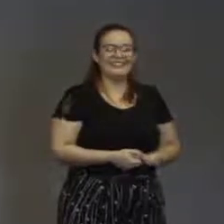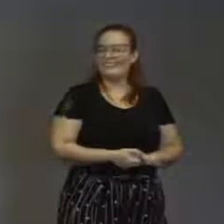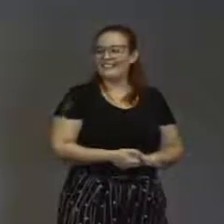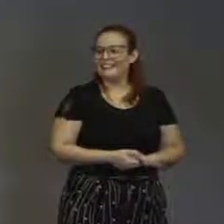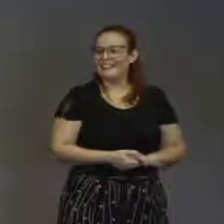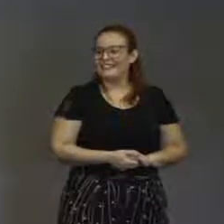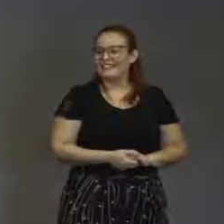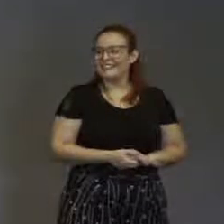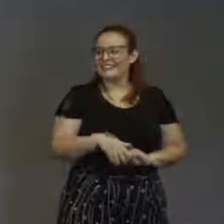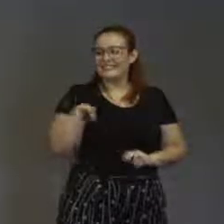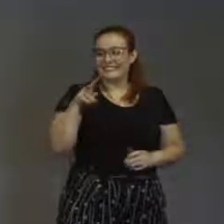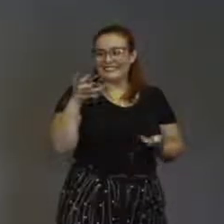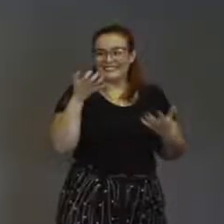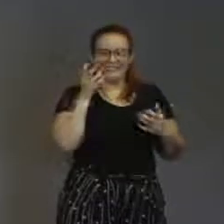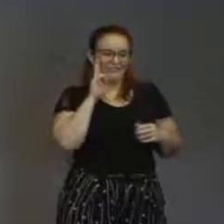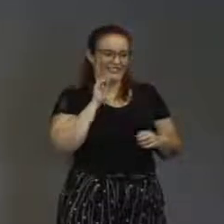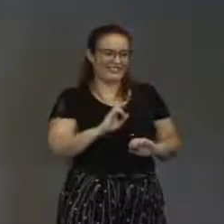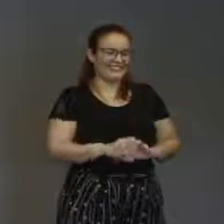É que elas também querem ver,